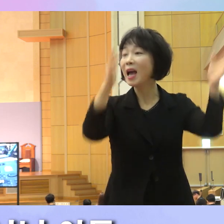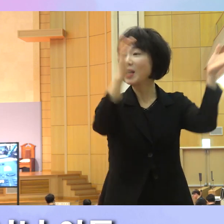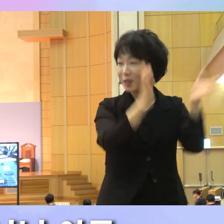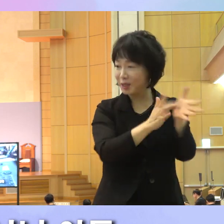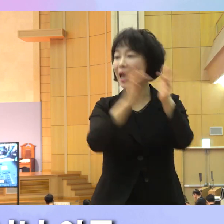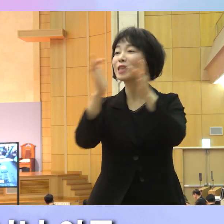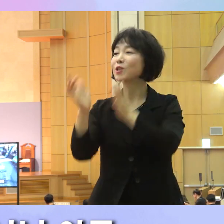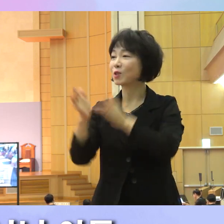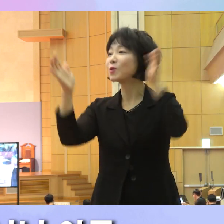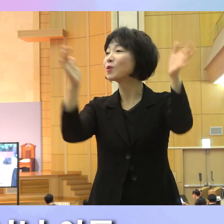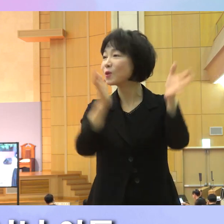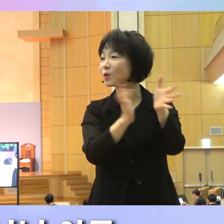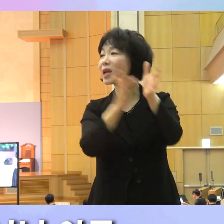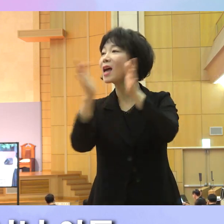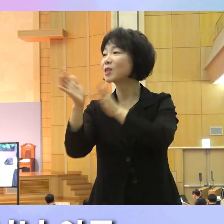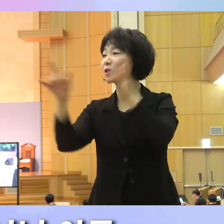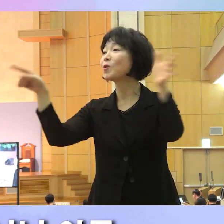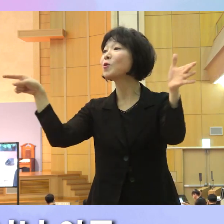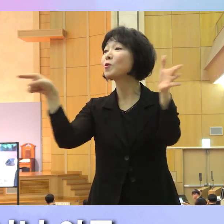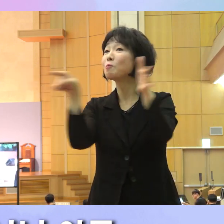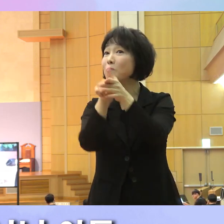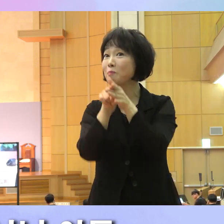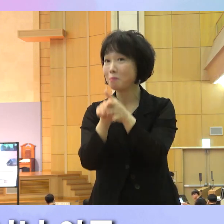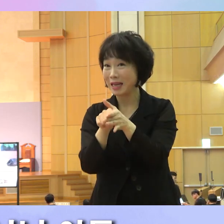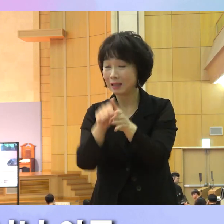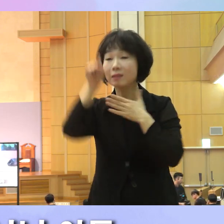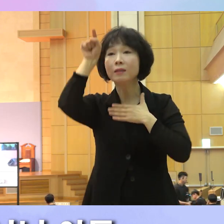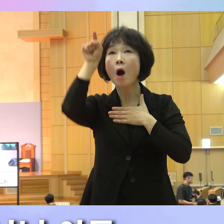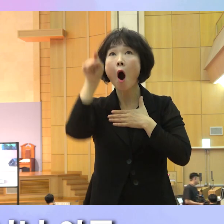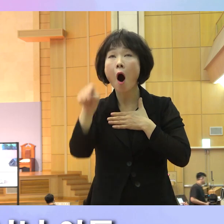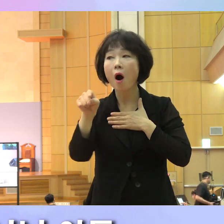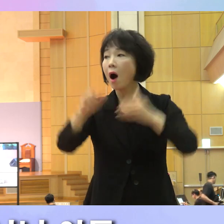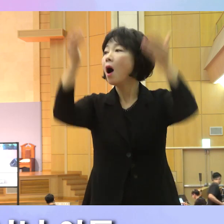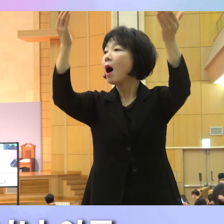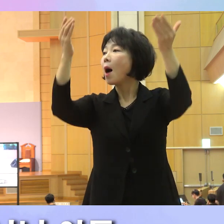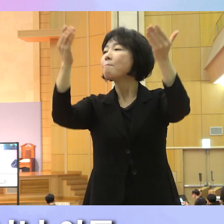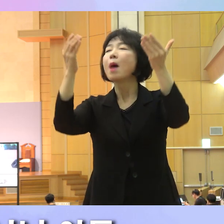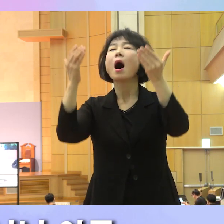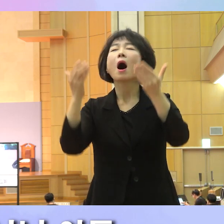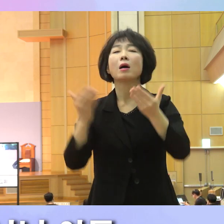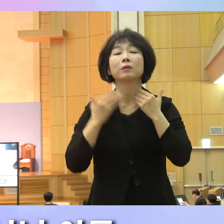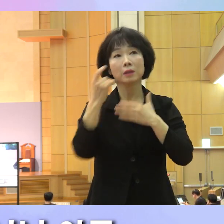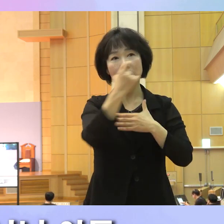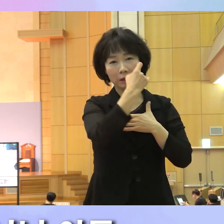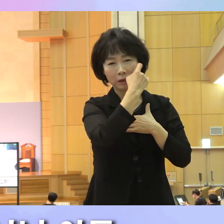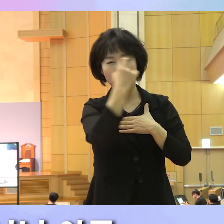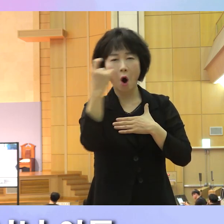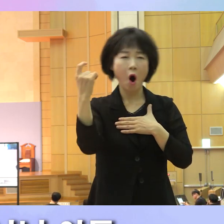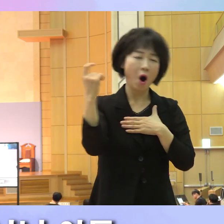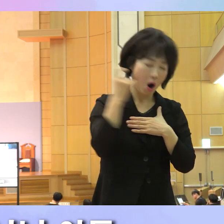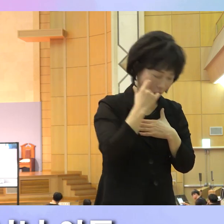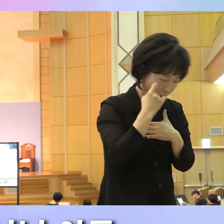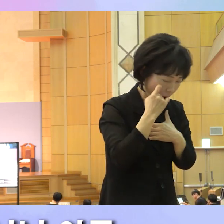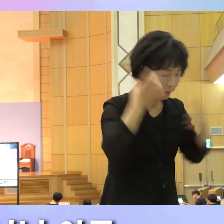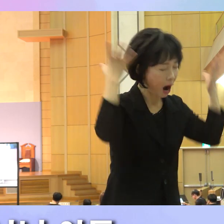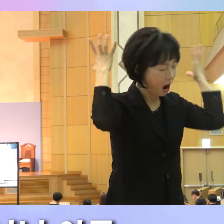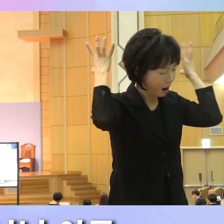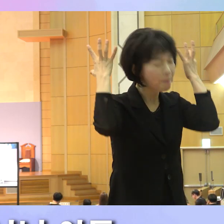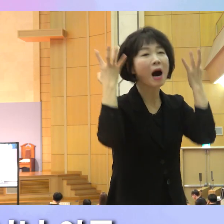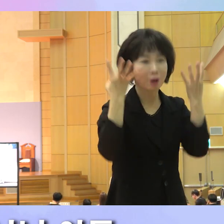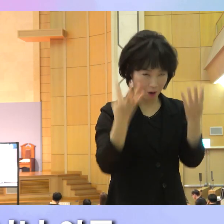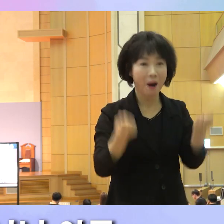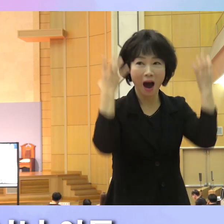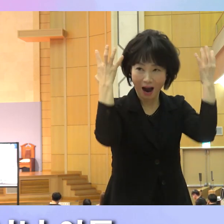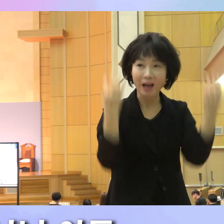계시리로다. 예수 예수 믿는 것은 받은